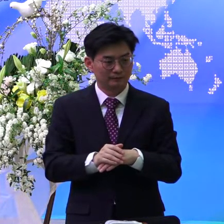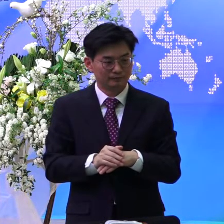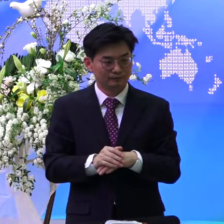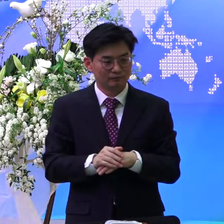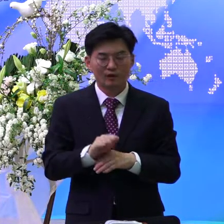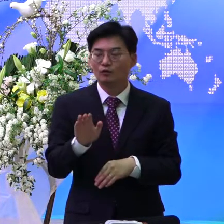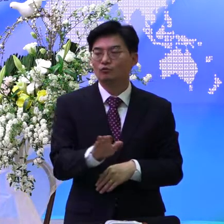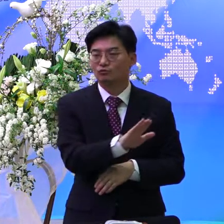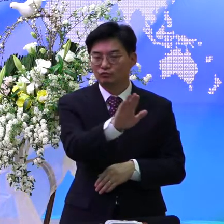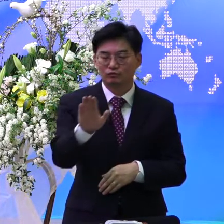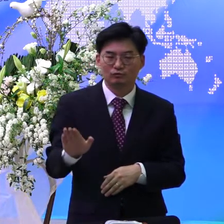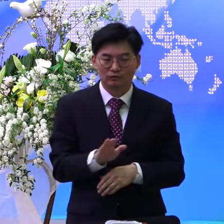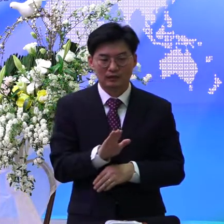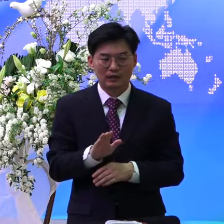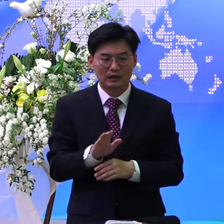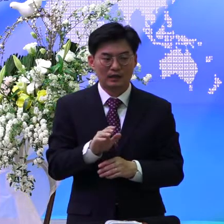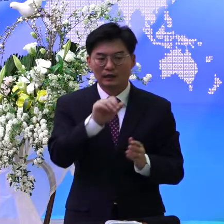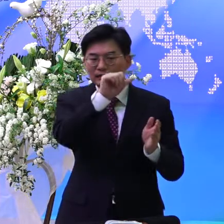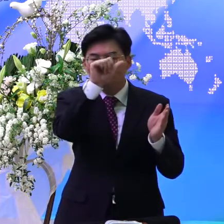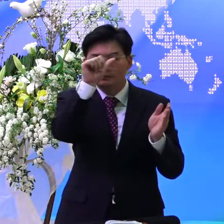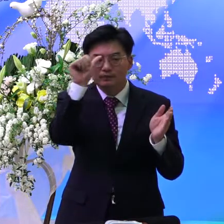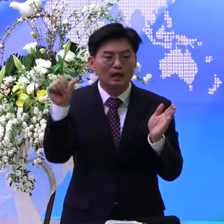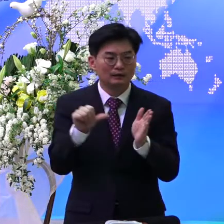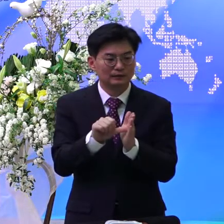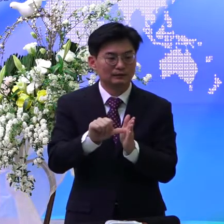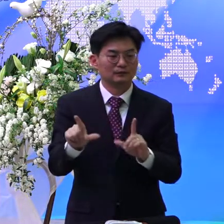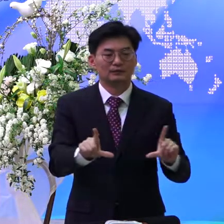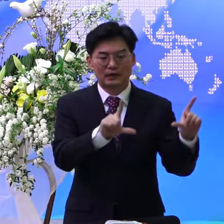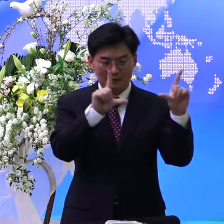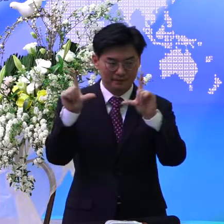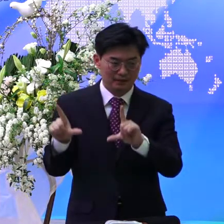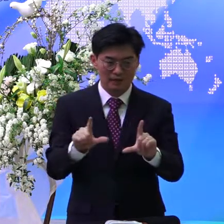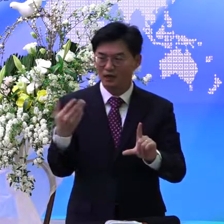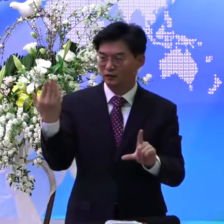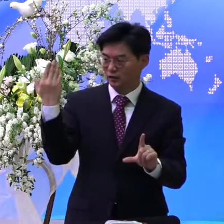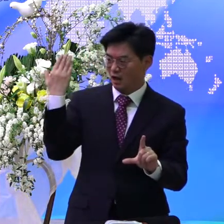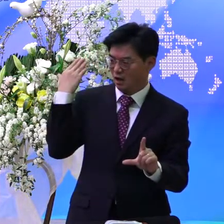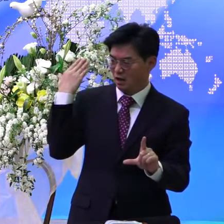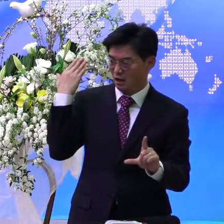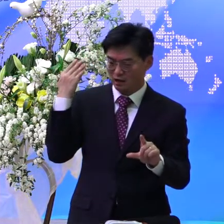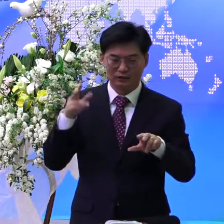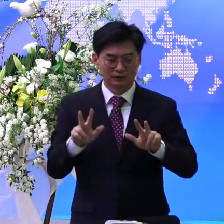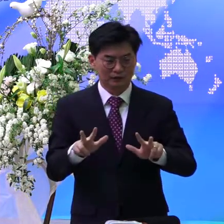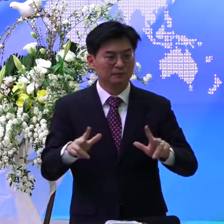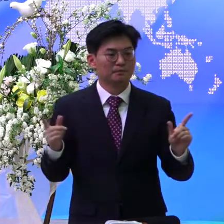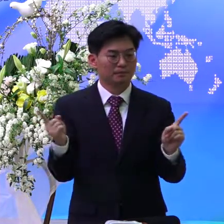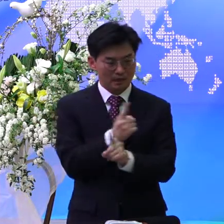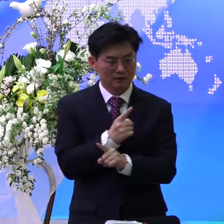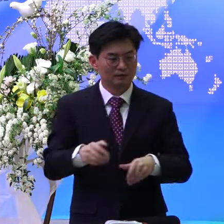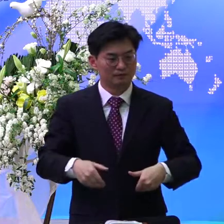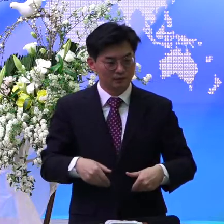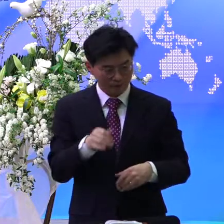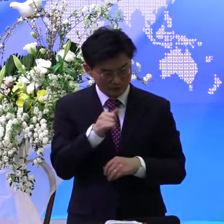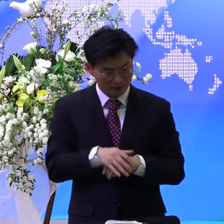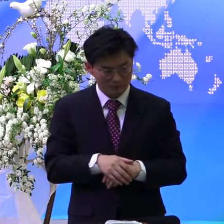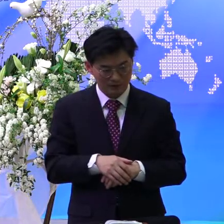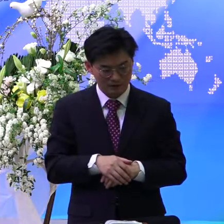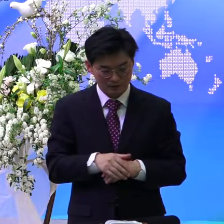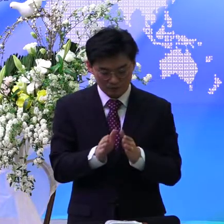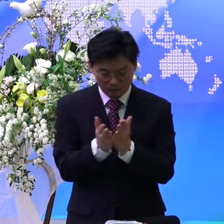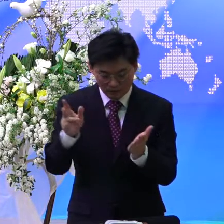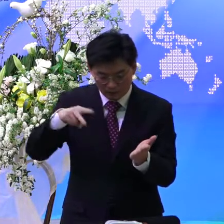우리의 삶이 이전과는 완전히 다른 삶이 된다는 것이죠. 바울이 이것을 로마서 8장에서 이야기했습니다. 로마서 8장 1절과